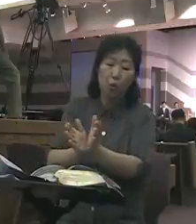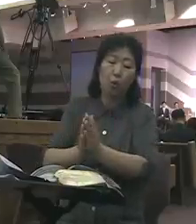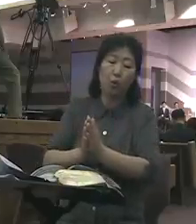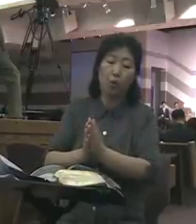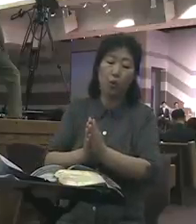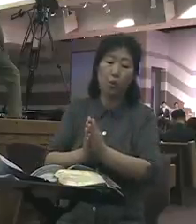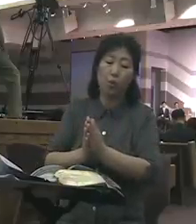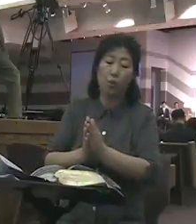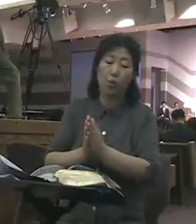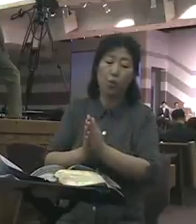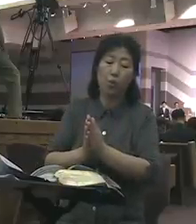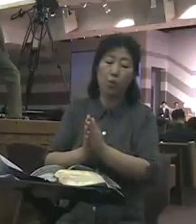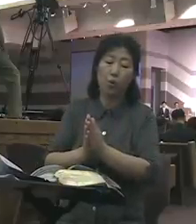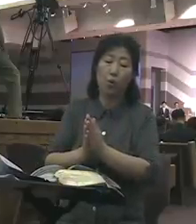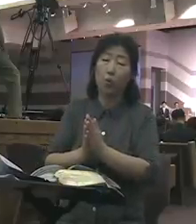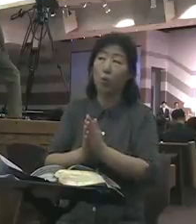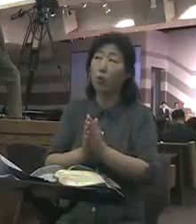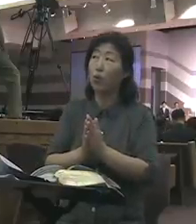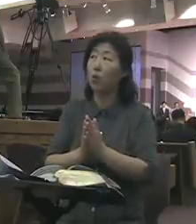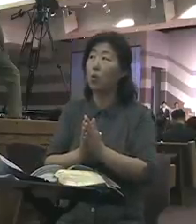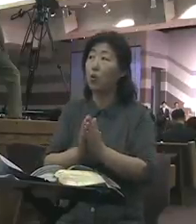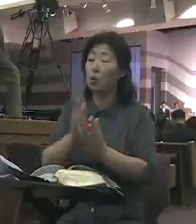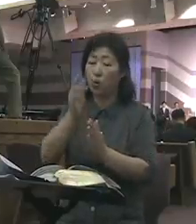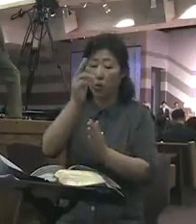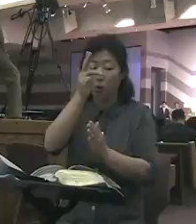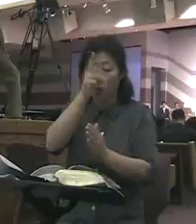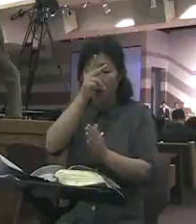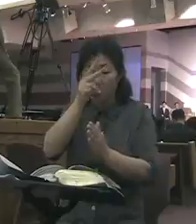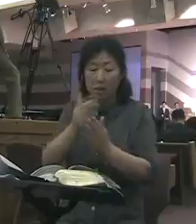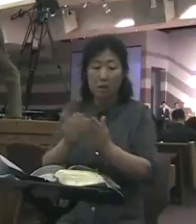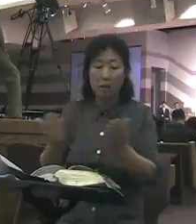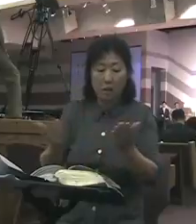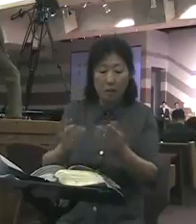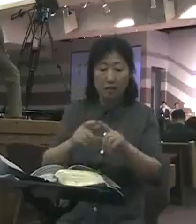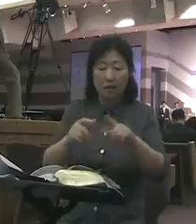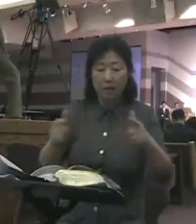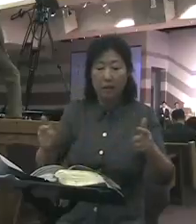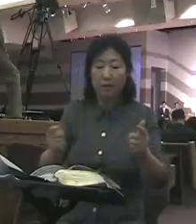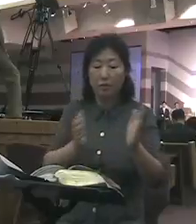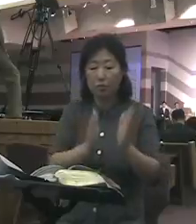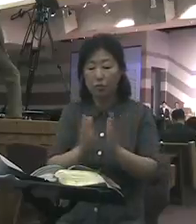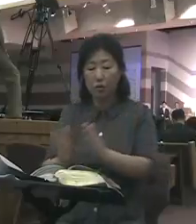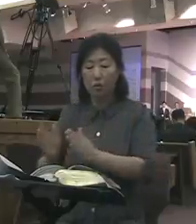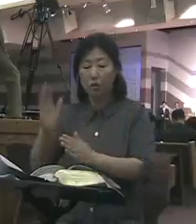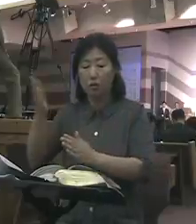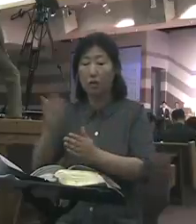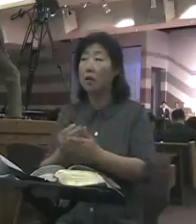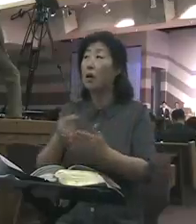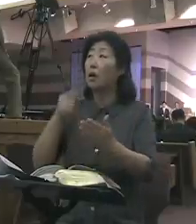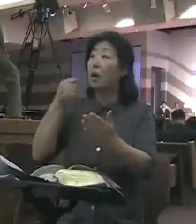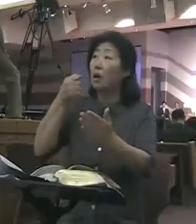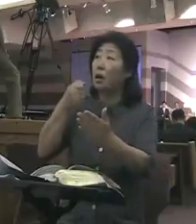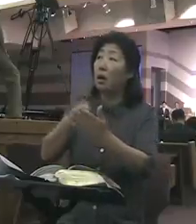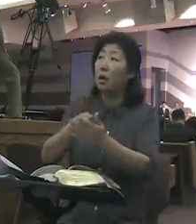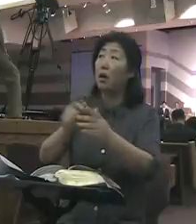사역 여러가지 안내가 되어 있습니다. 원하시는 분들 작성하셔서 결정을 안 하셔도 괜찮습니다. 신청을